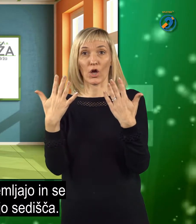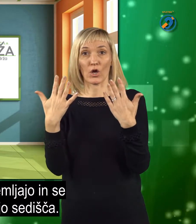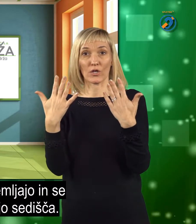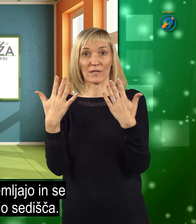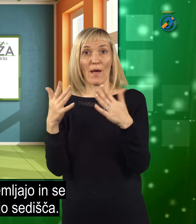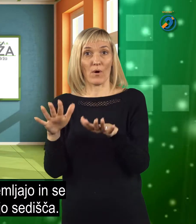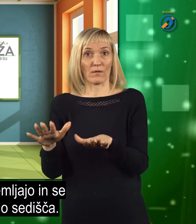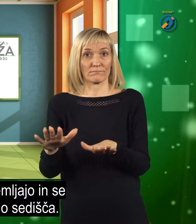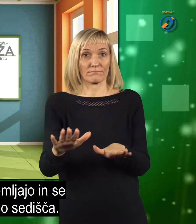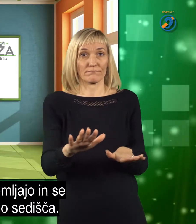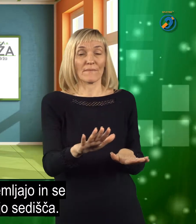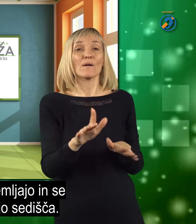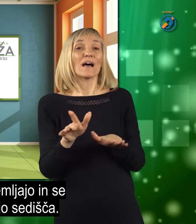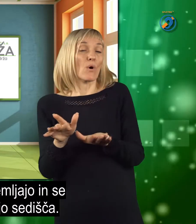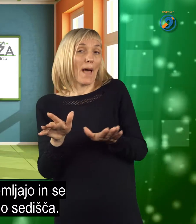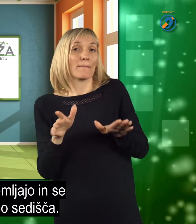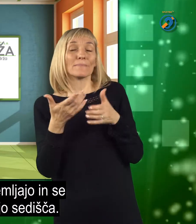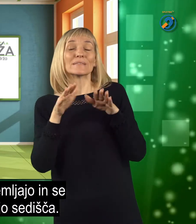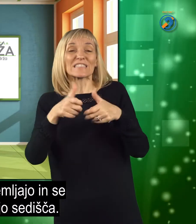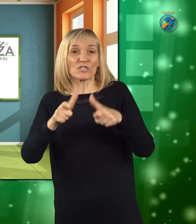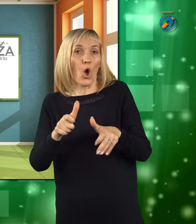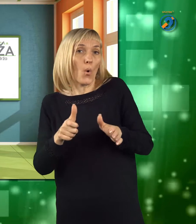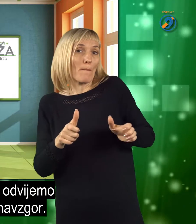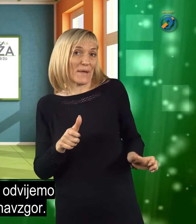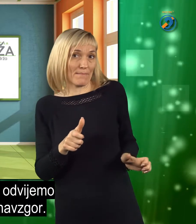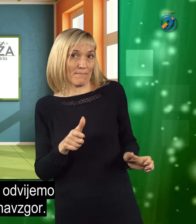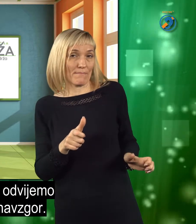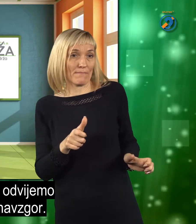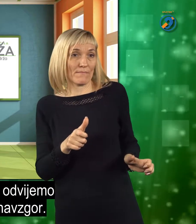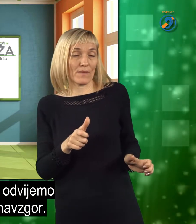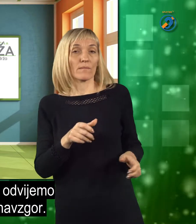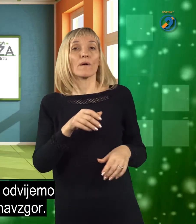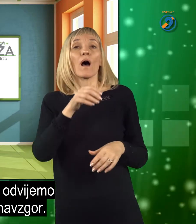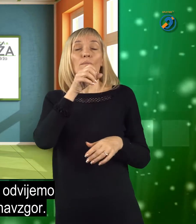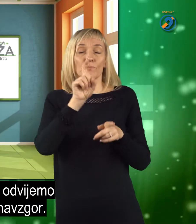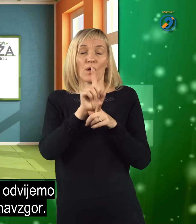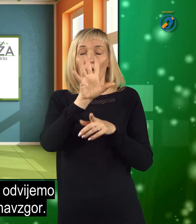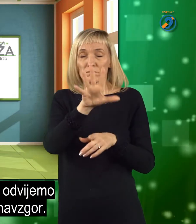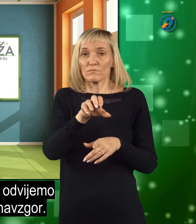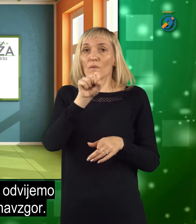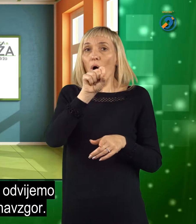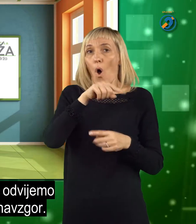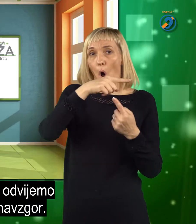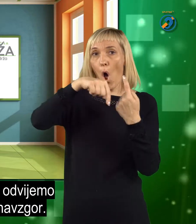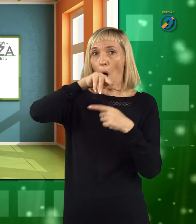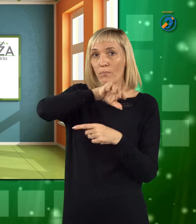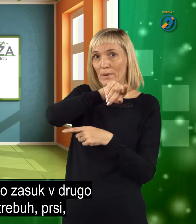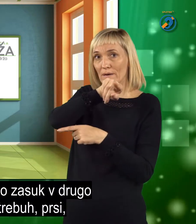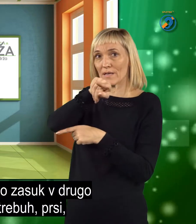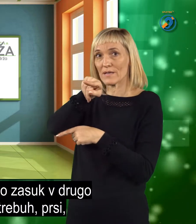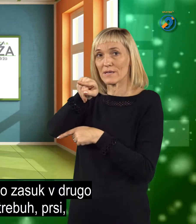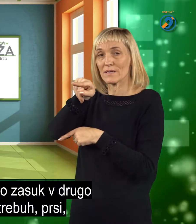spremljajo in se zadaj oprimejo sedišča. Z vdihom se odvijemo od spodaj navzgor.